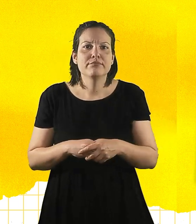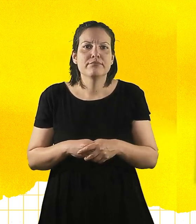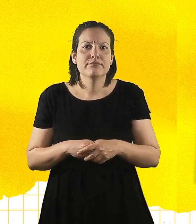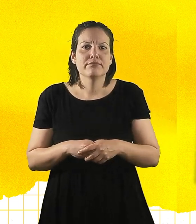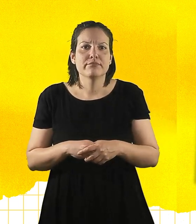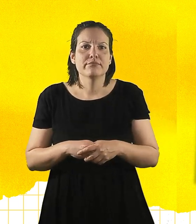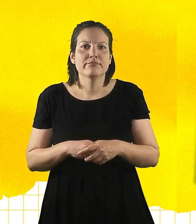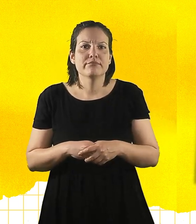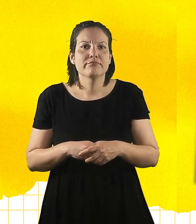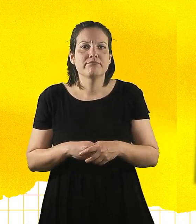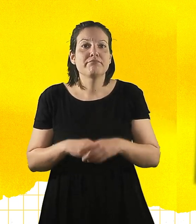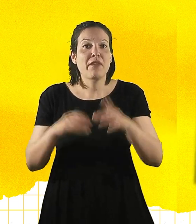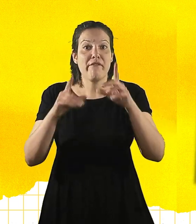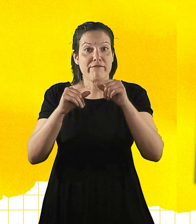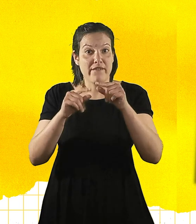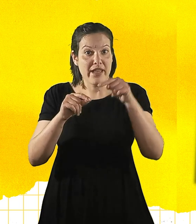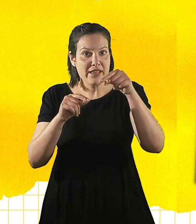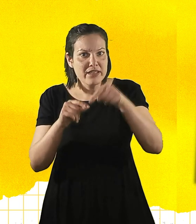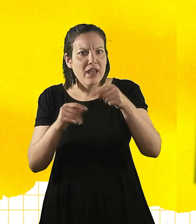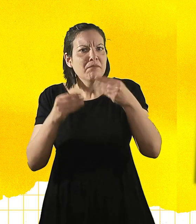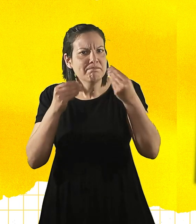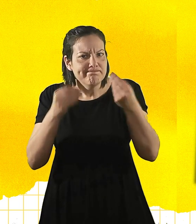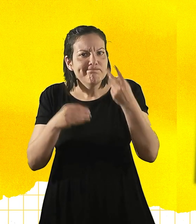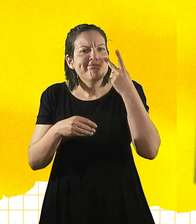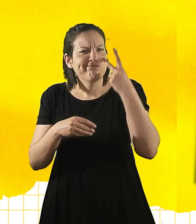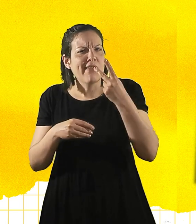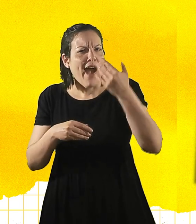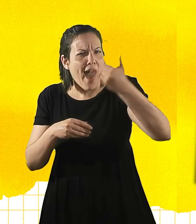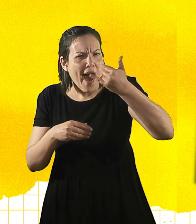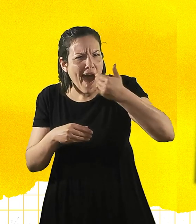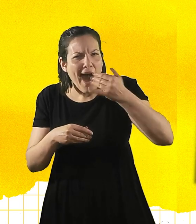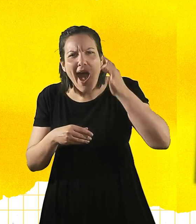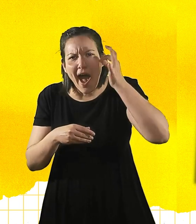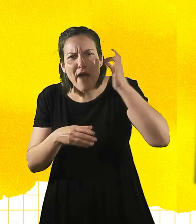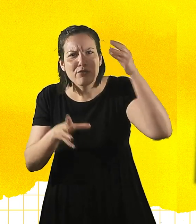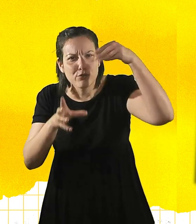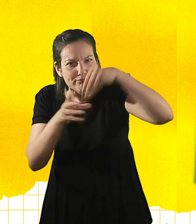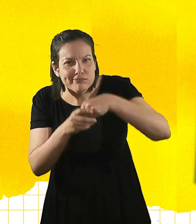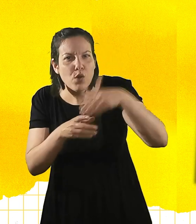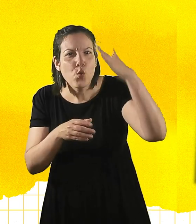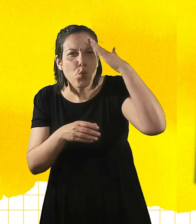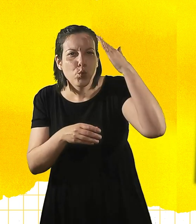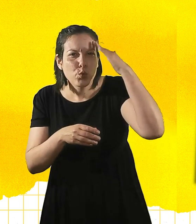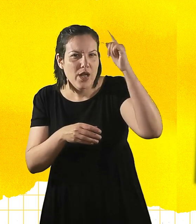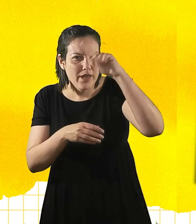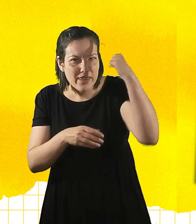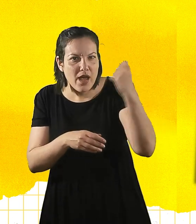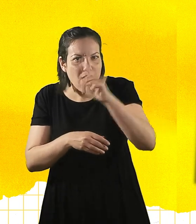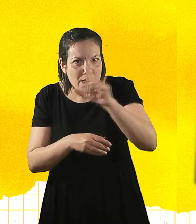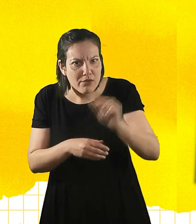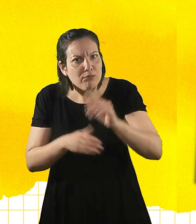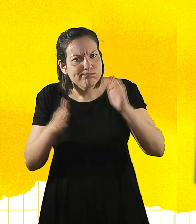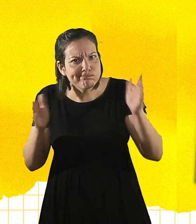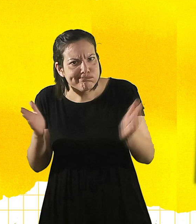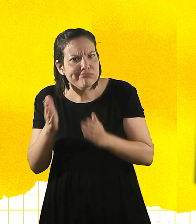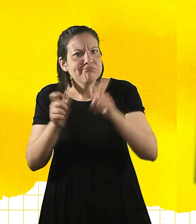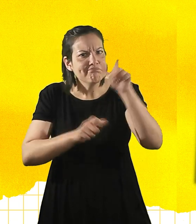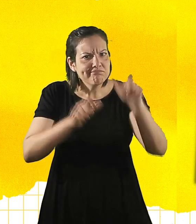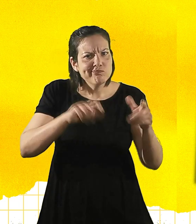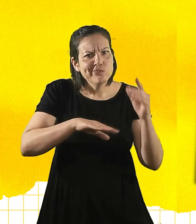En esta fecha se reconoce el componente afro en la cultura nacional y se impulsa la participación de las personas